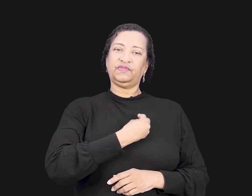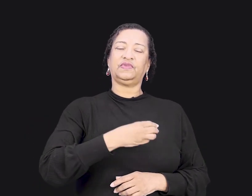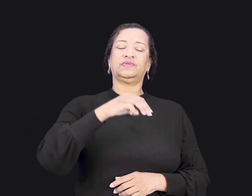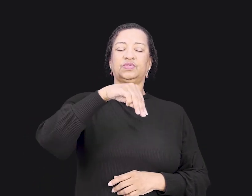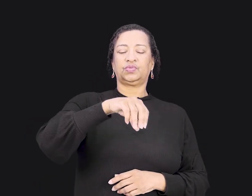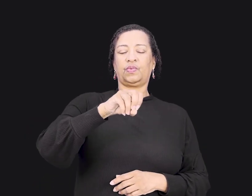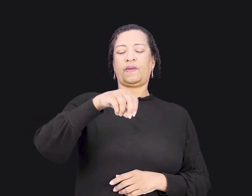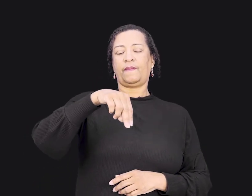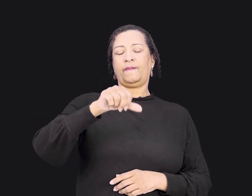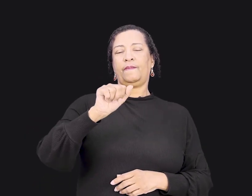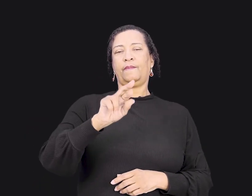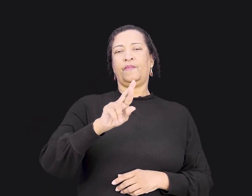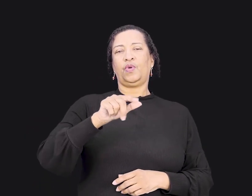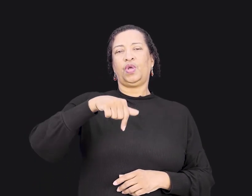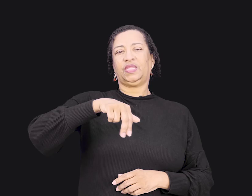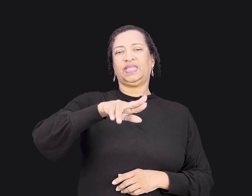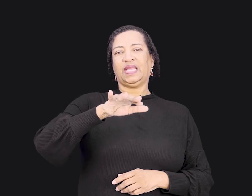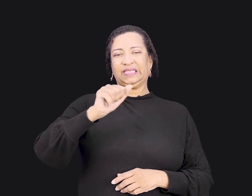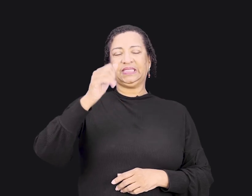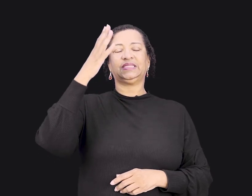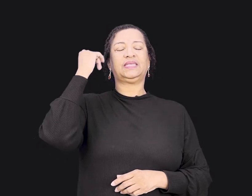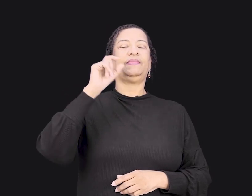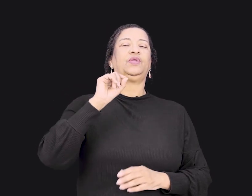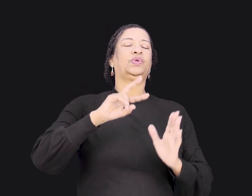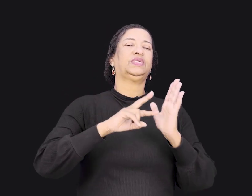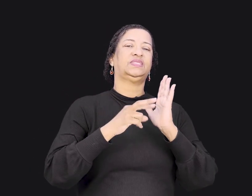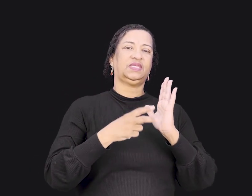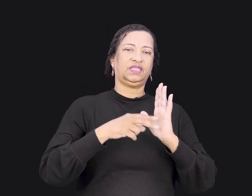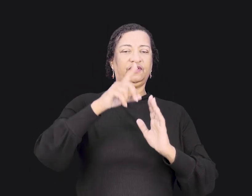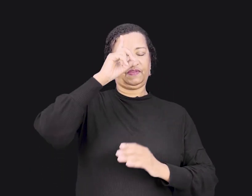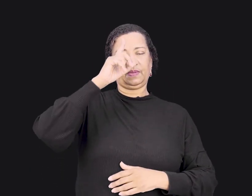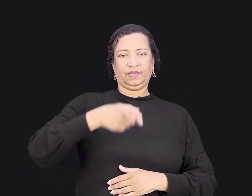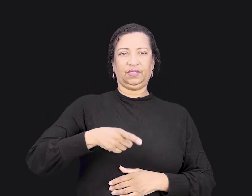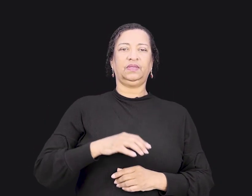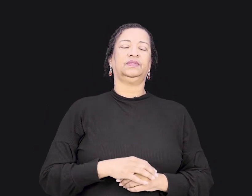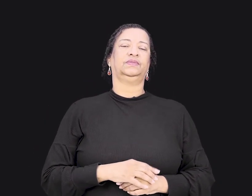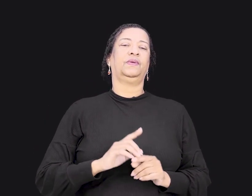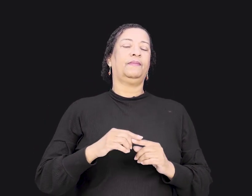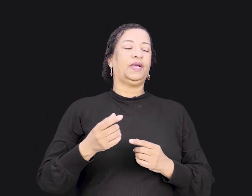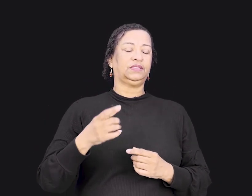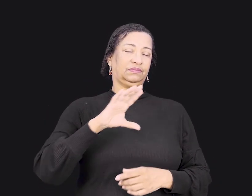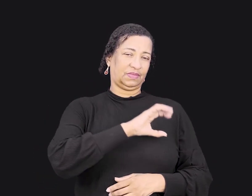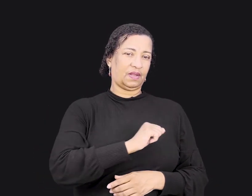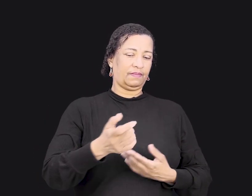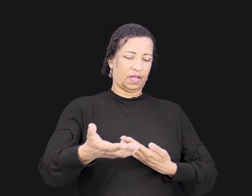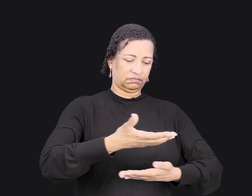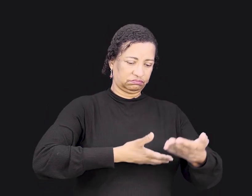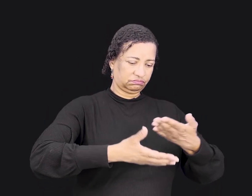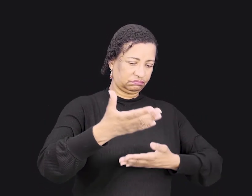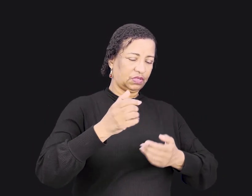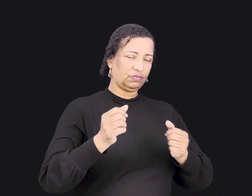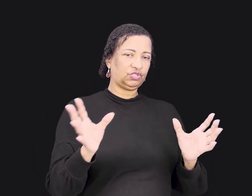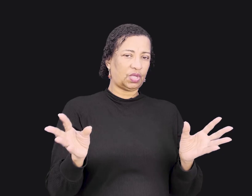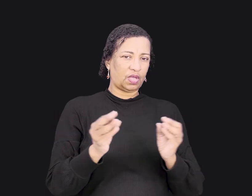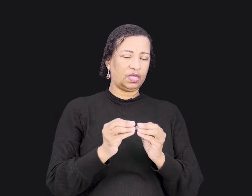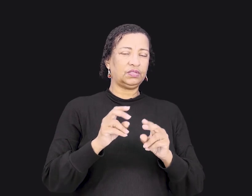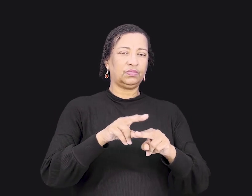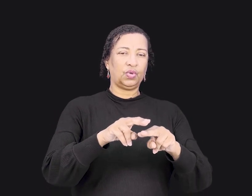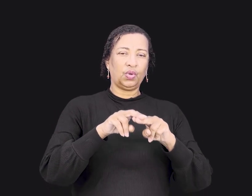significa. De certa forma, as 10 razões para amarmos uns aos outros poderiam ser resumidas numa única razão. Jesus nos ordenou